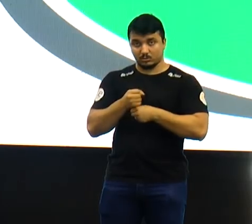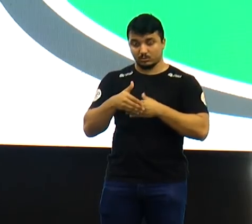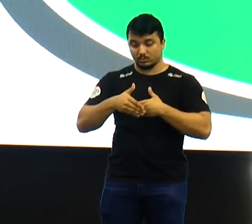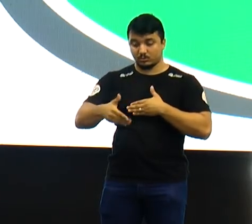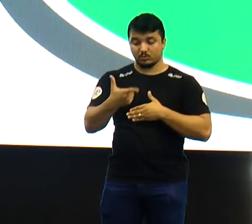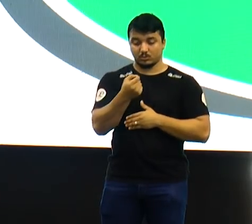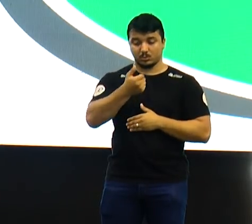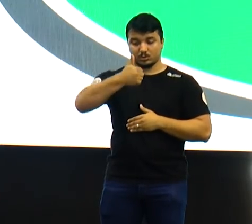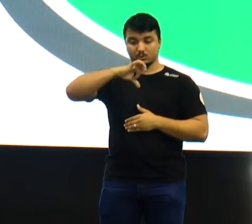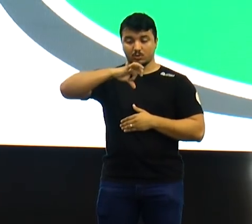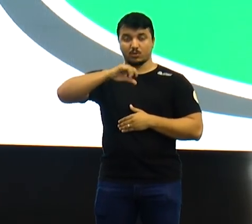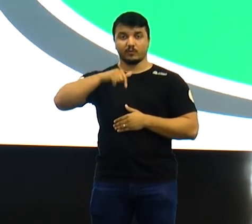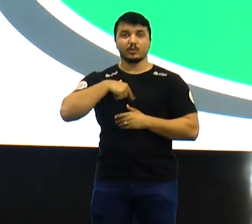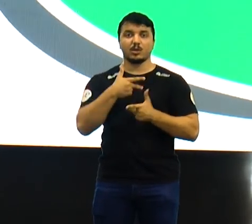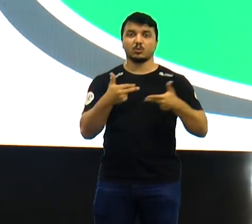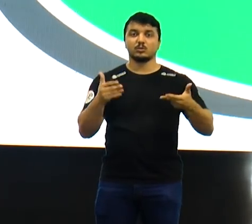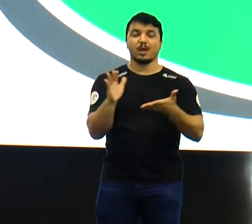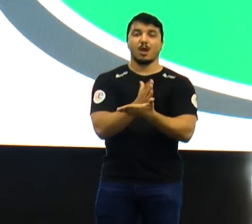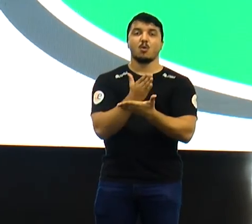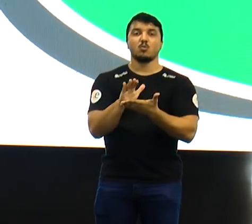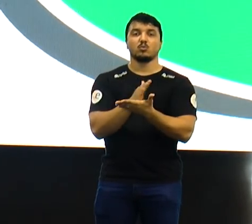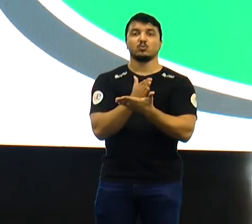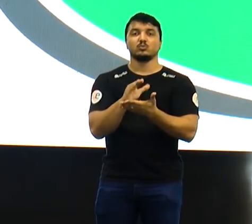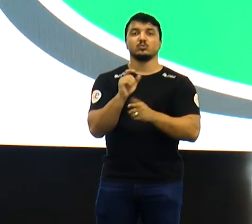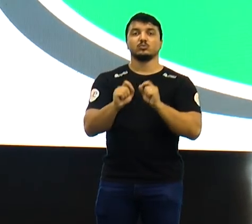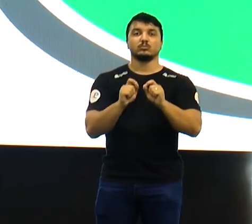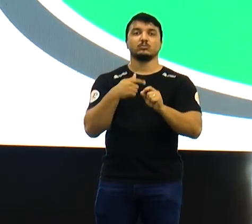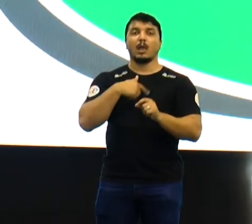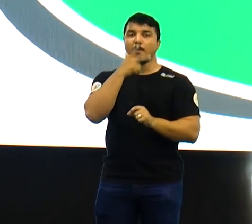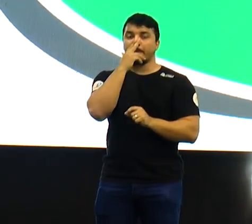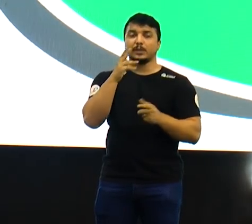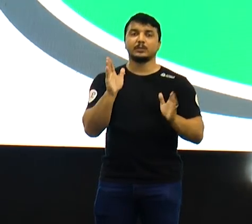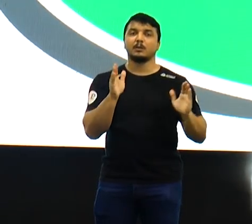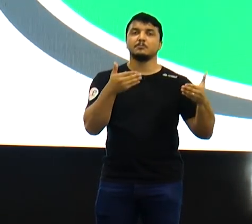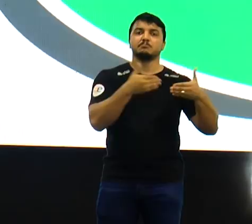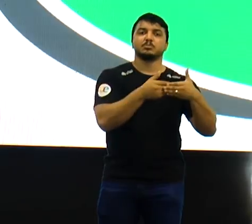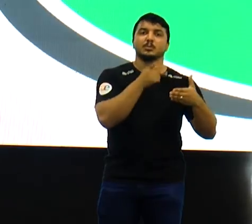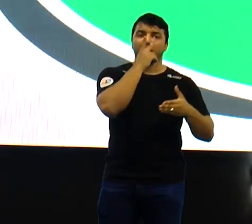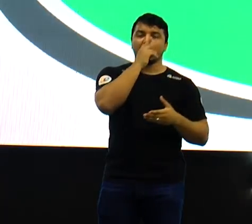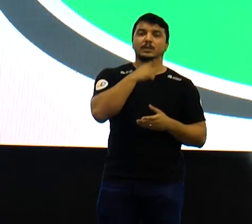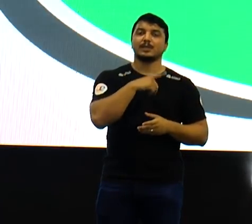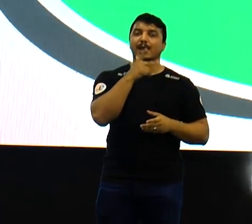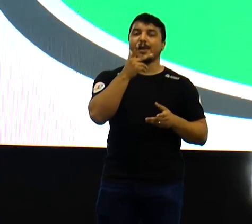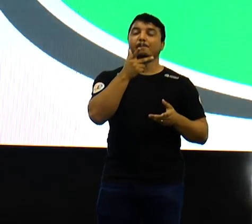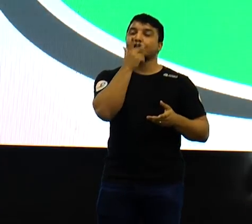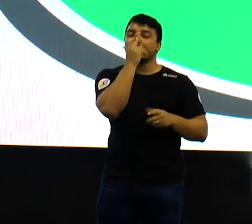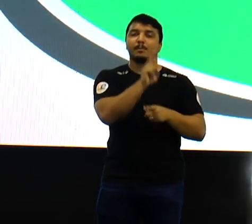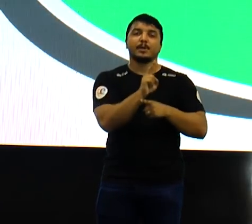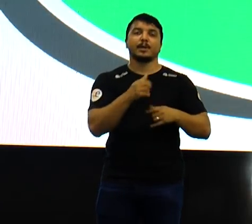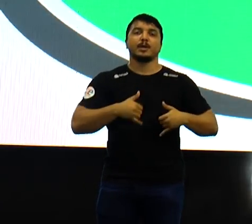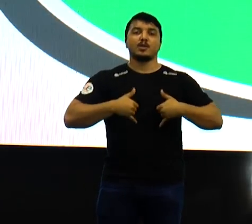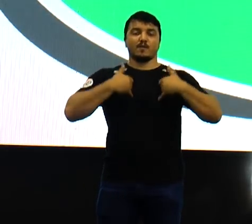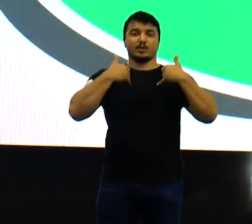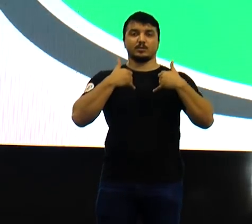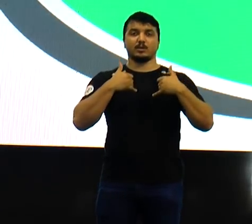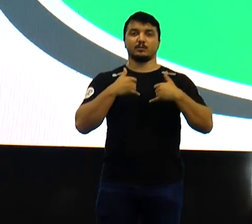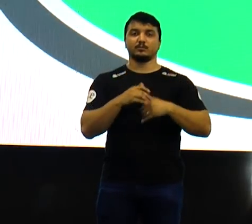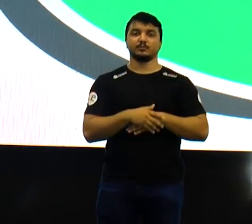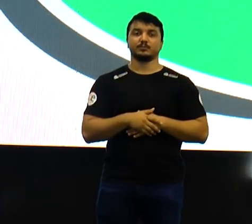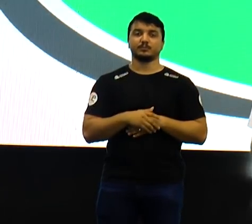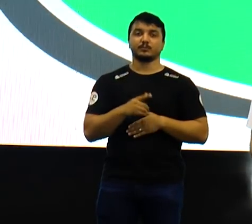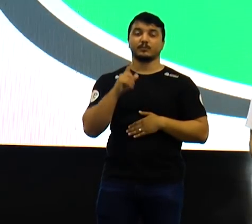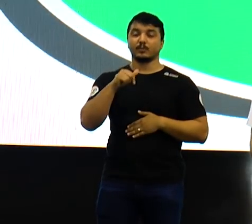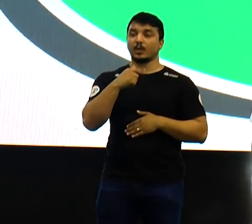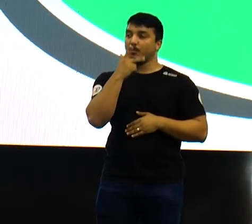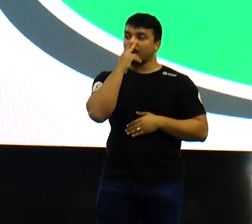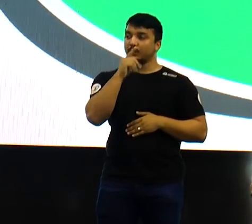alguns acontecimentos comemoram uma data fechada, fazem aniversário. E quem vai elaborar a questão,